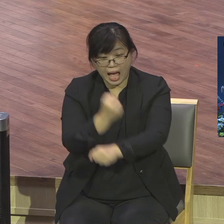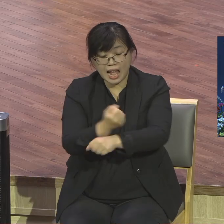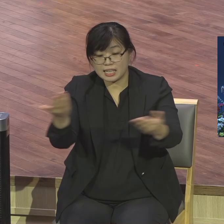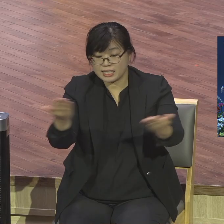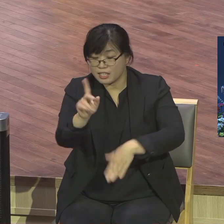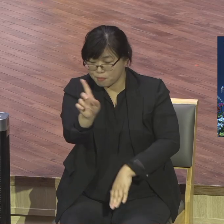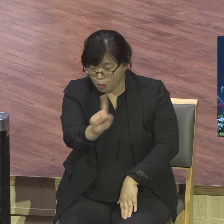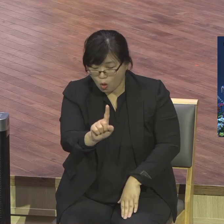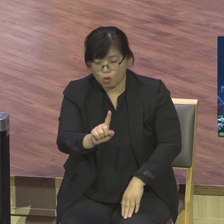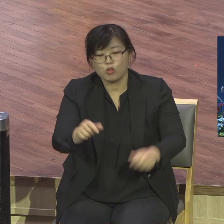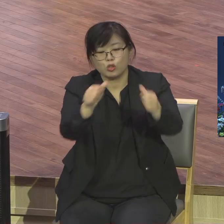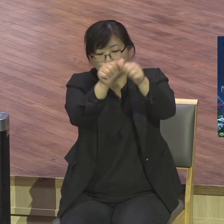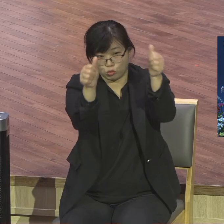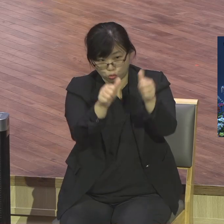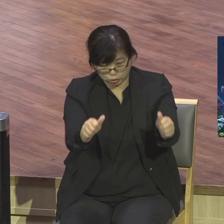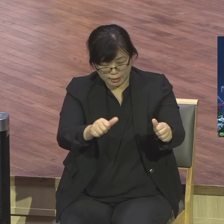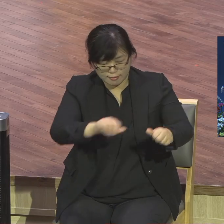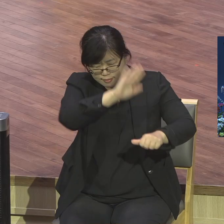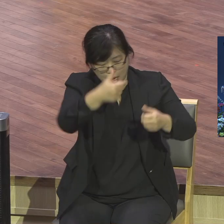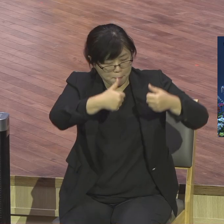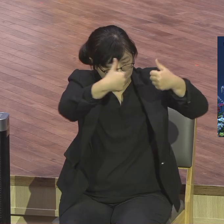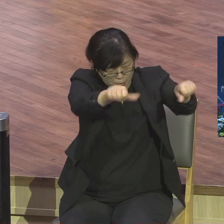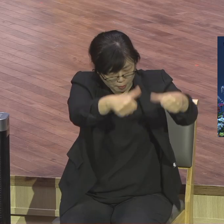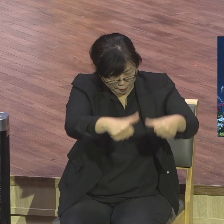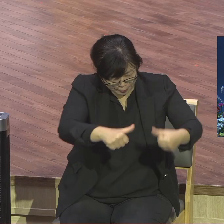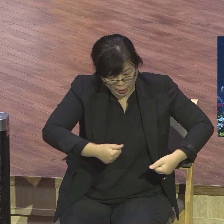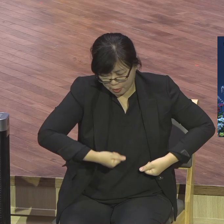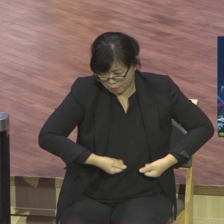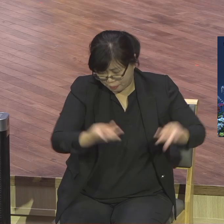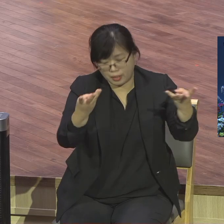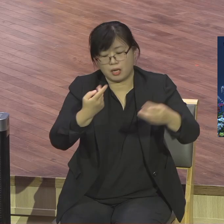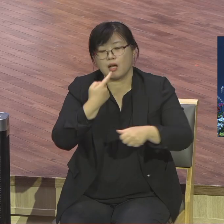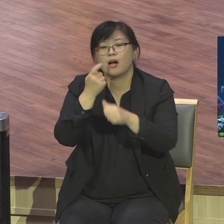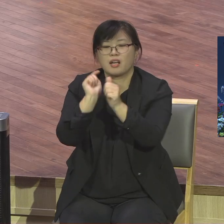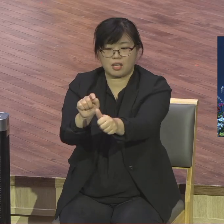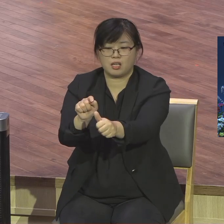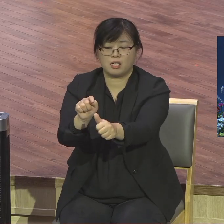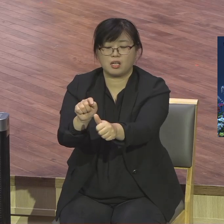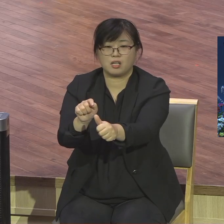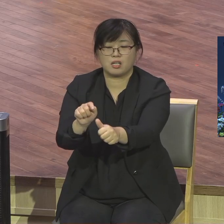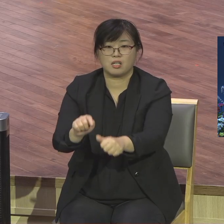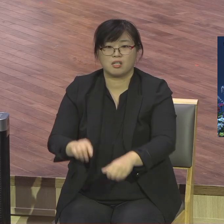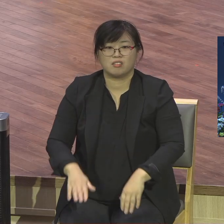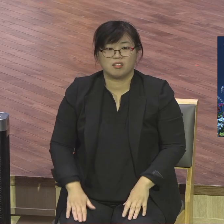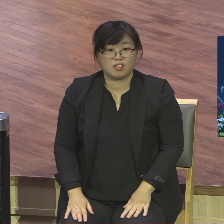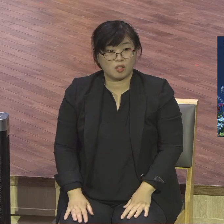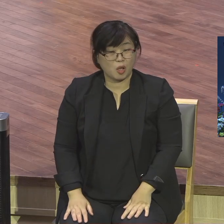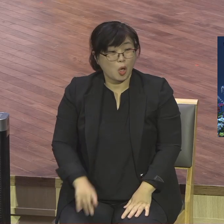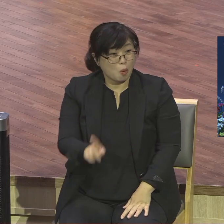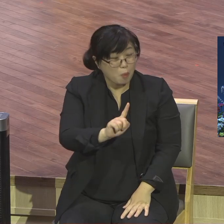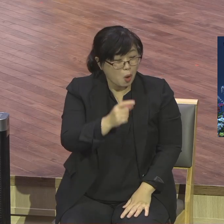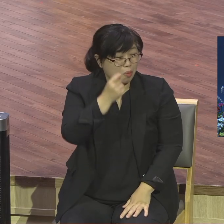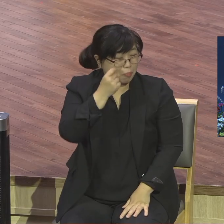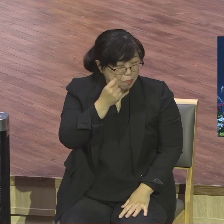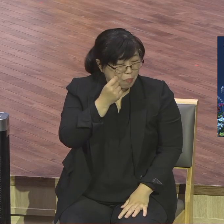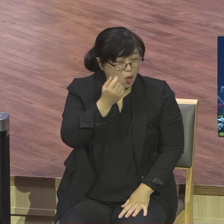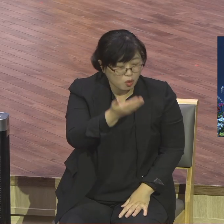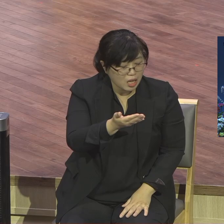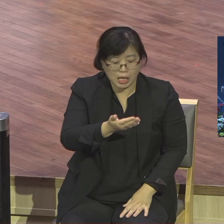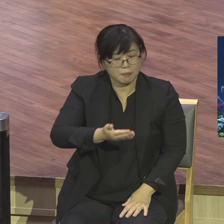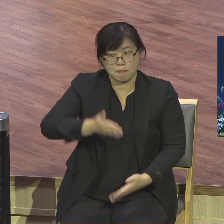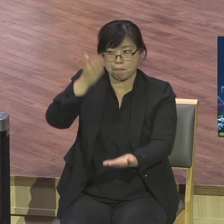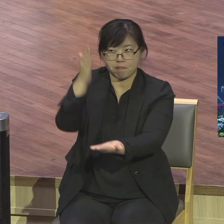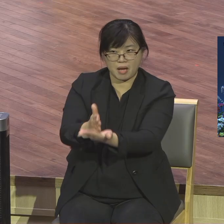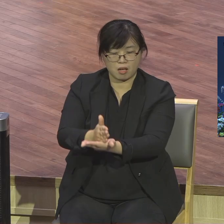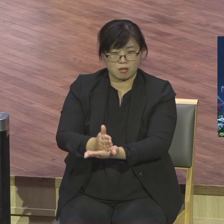완전히 너희들 들어가면 다 박살래요. 멸하라. 그렇게 말씀하십시오. 인정사정 볼 거 없이 다 멸해버려라.